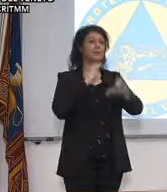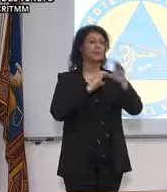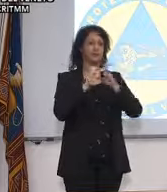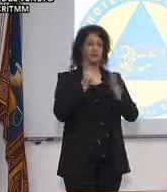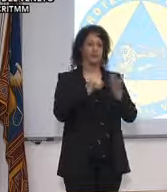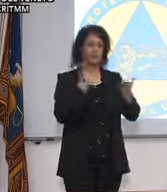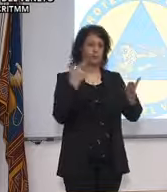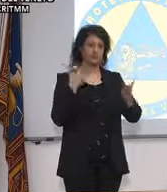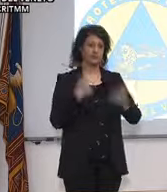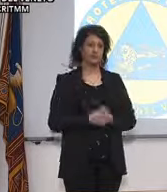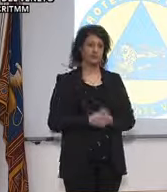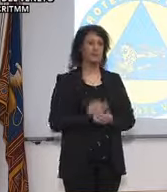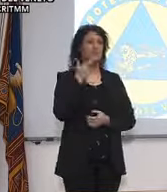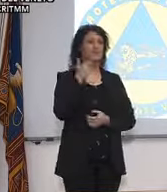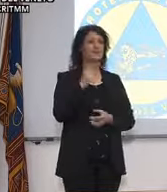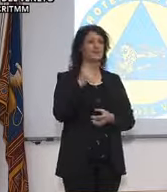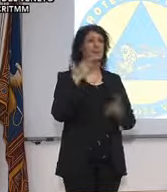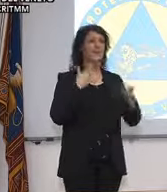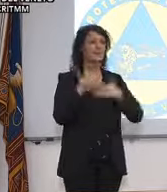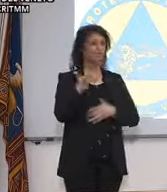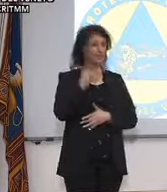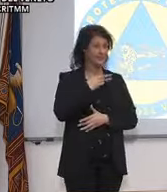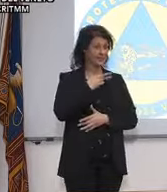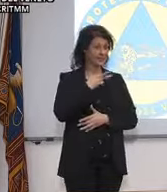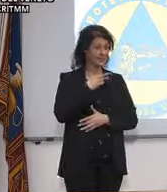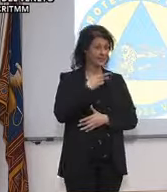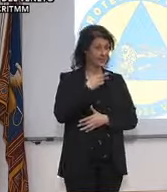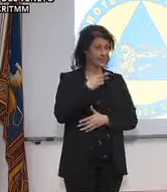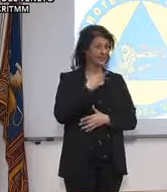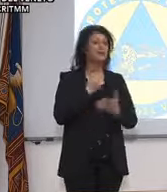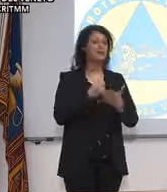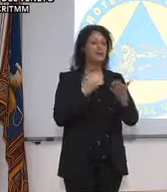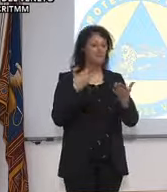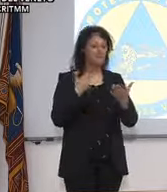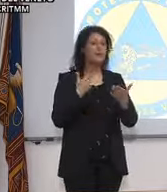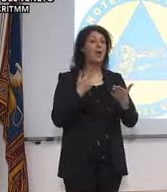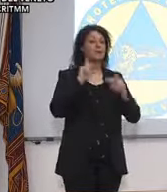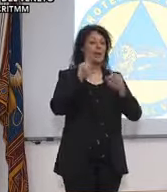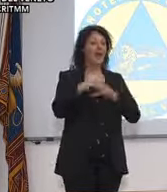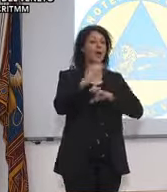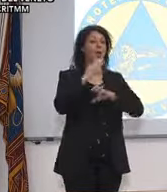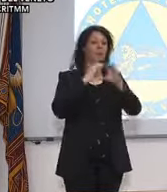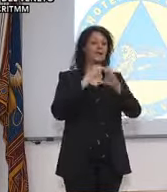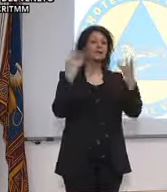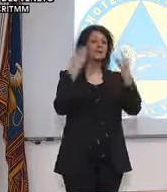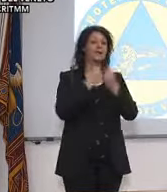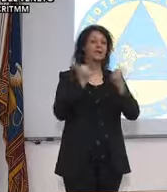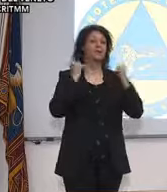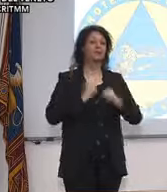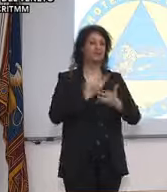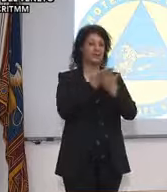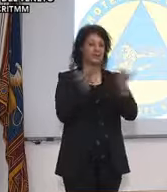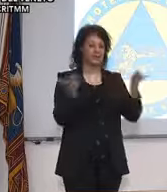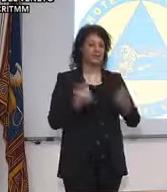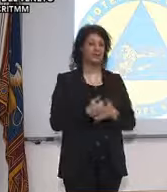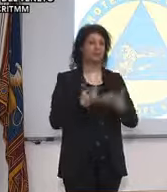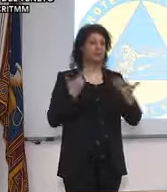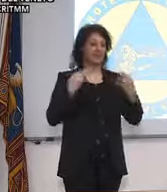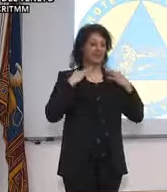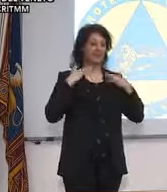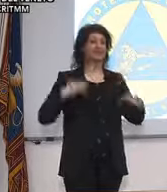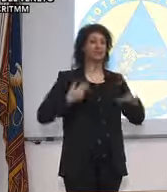detto. E quando c'è un'emergenza è fondamentale ciò che si comunica ai cittadini e le istituzioni per comunicare ai cittadini lo